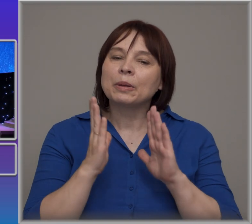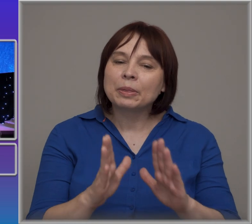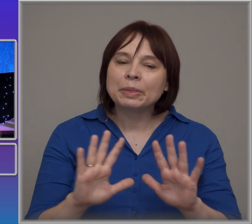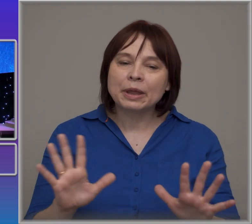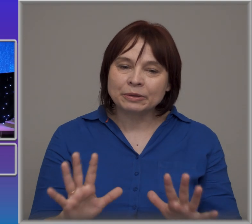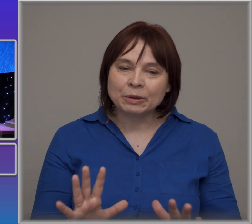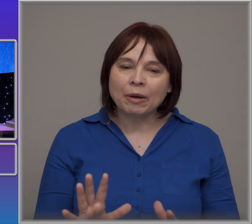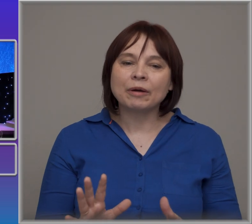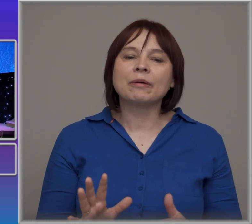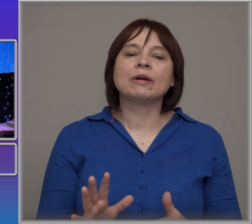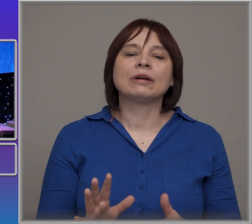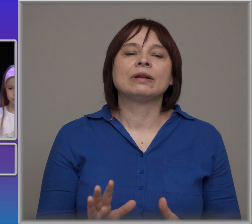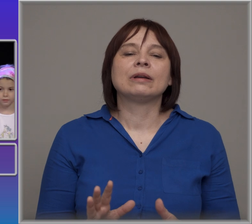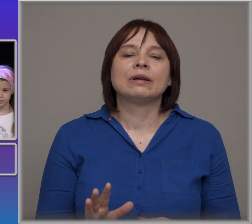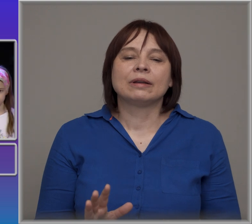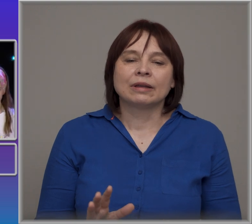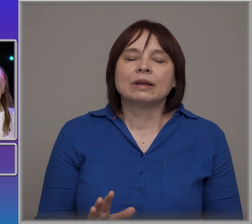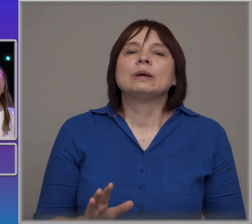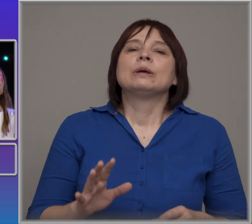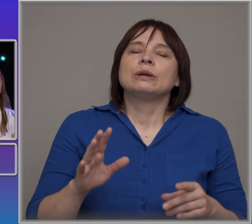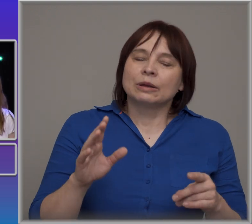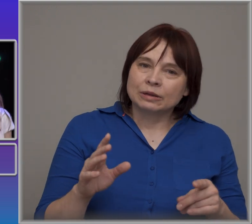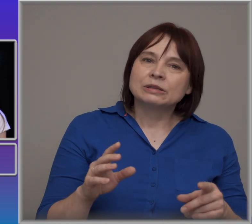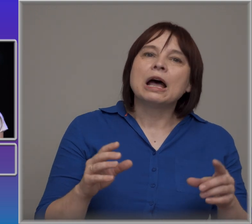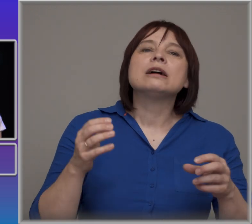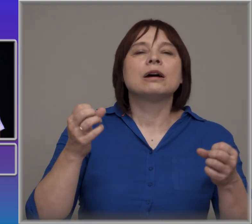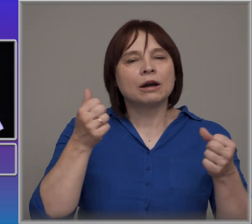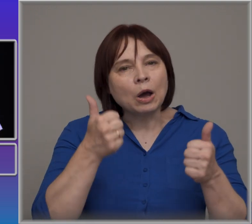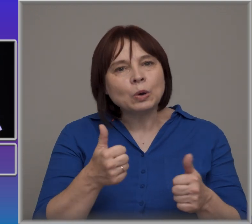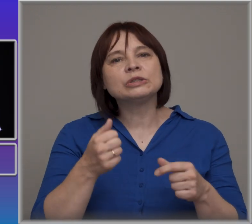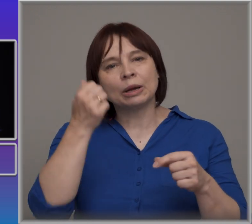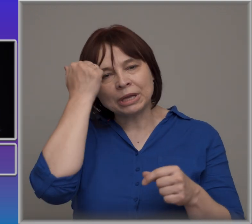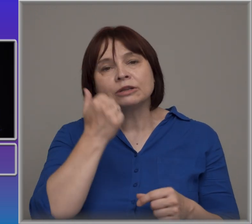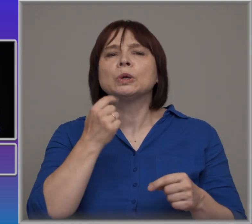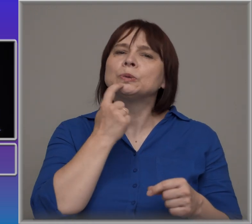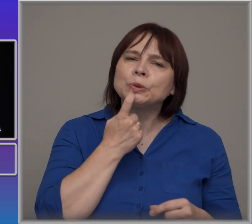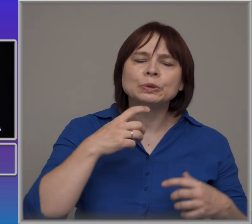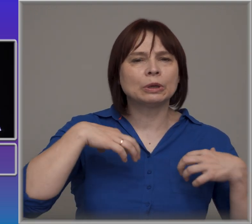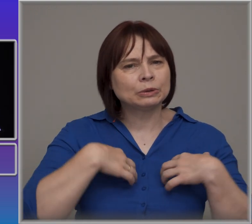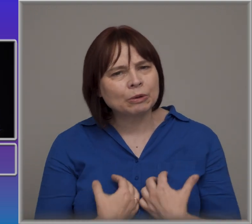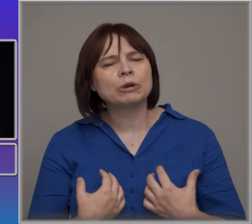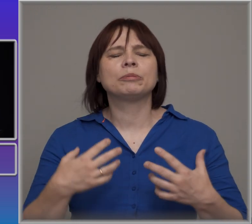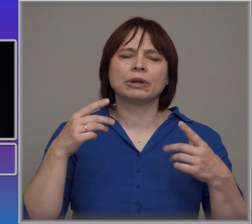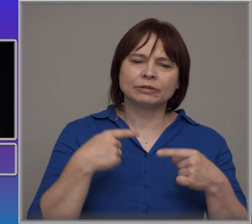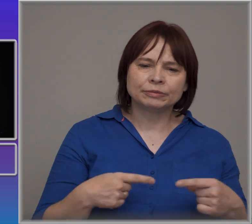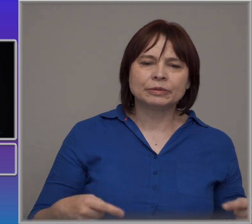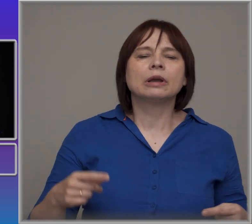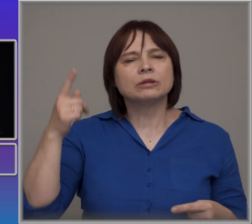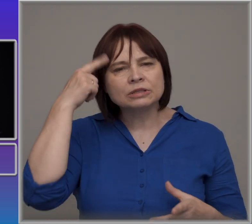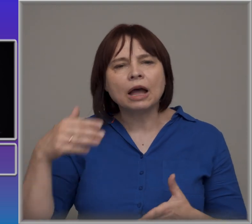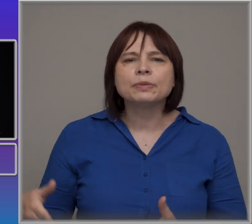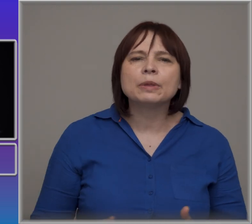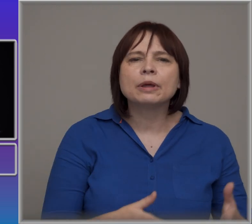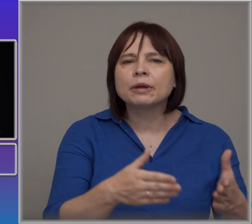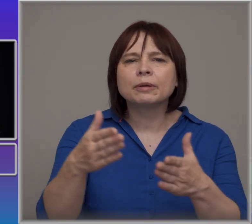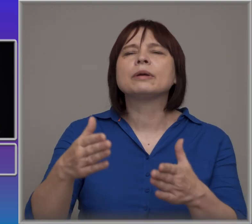детей. Дети могут пойти. Одежда есть, и пища тоже есть. Есть дом, в котором можешь ты согреться. Ах,